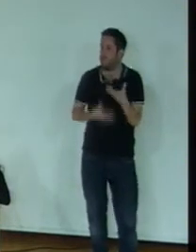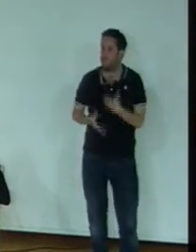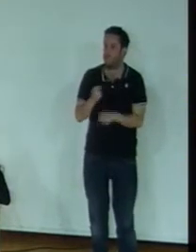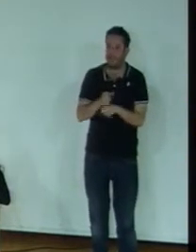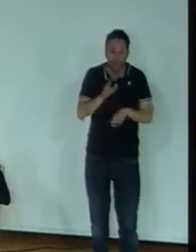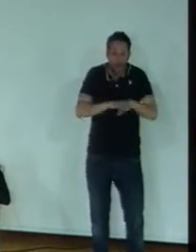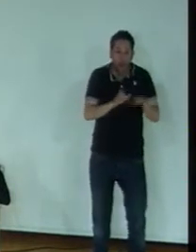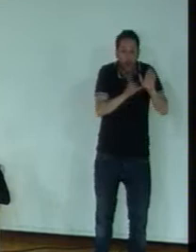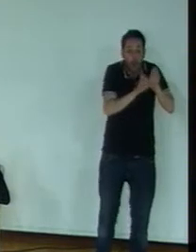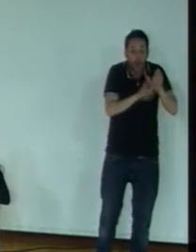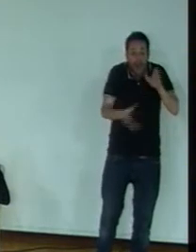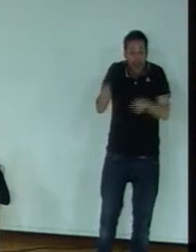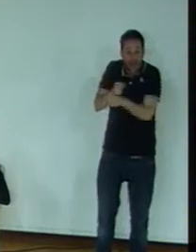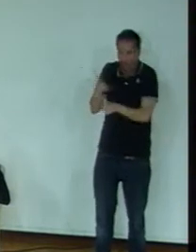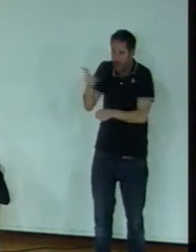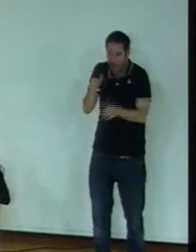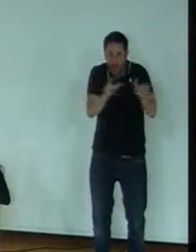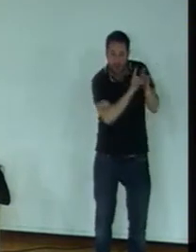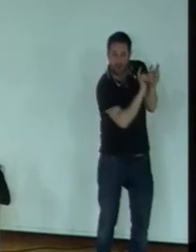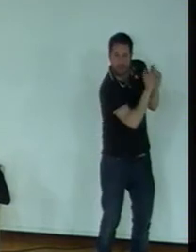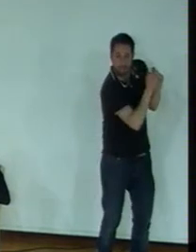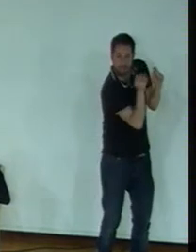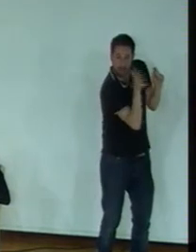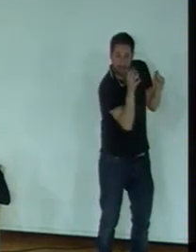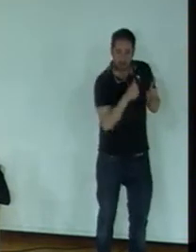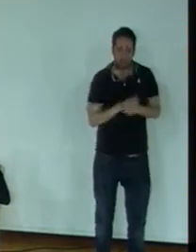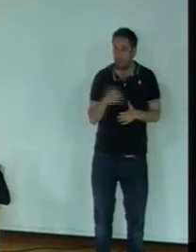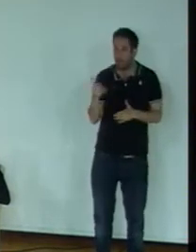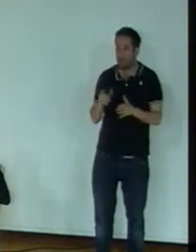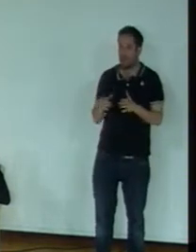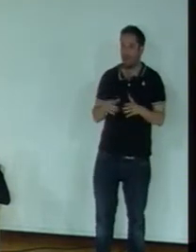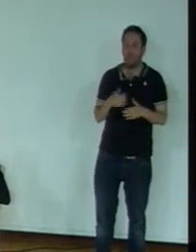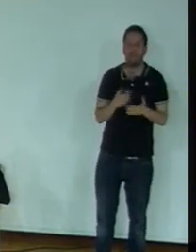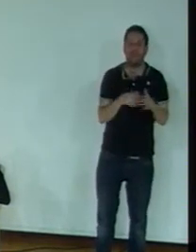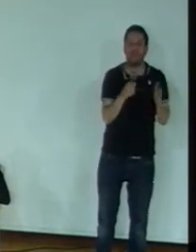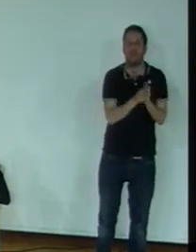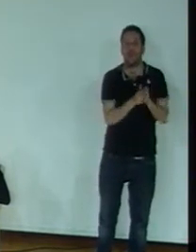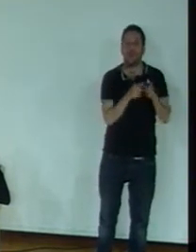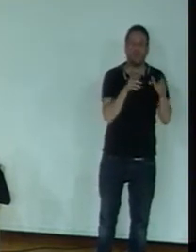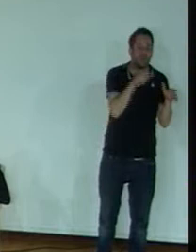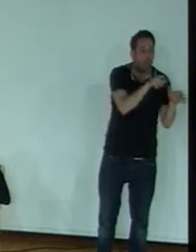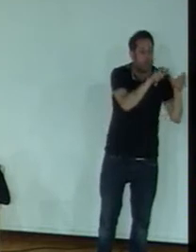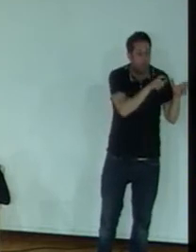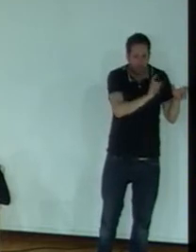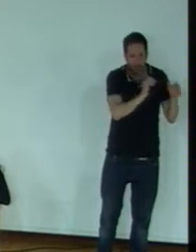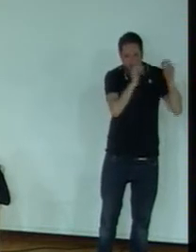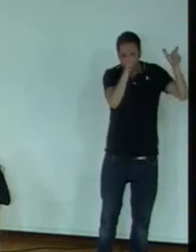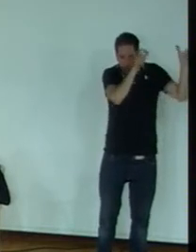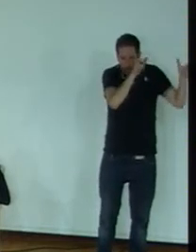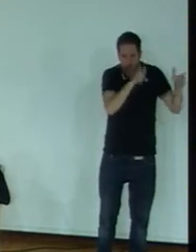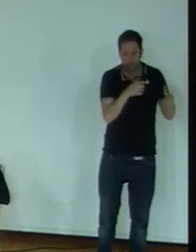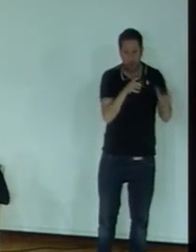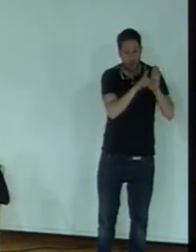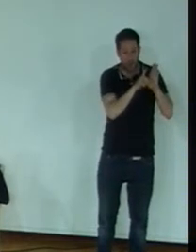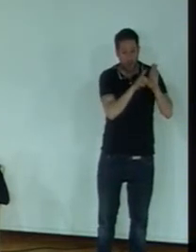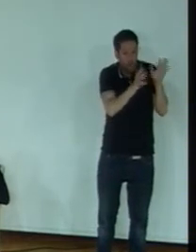à la marge une loi, de modifier un décret d'application pour dire bah, c'est pas à partir de 8 qu'on contrôle, mais à partir de 10, pour changer radicalement le